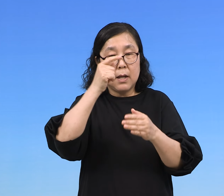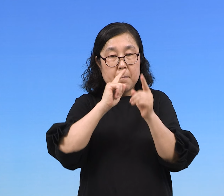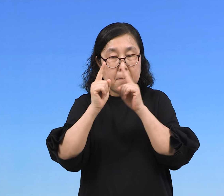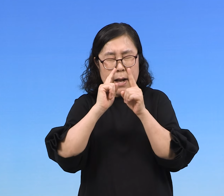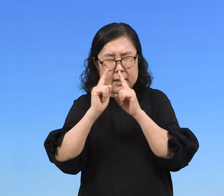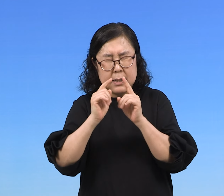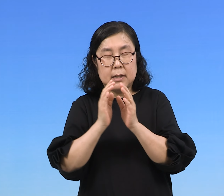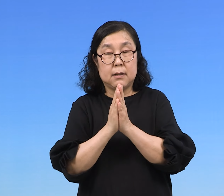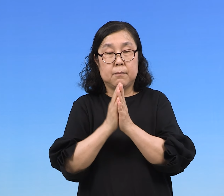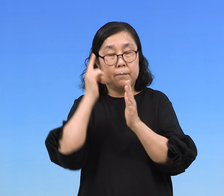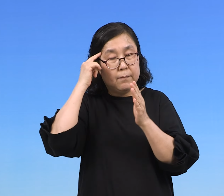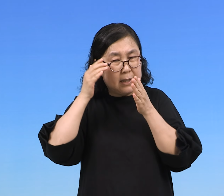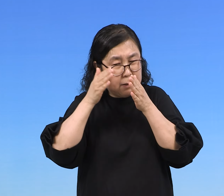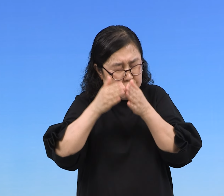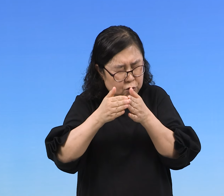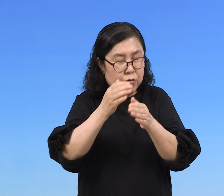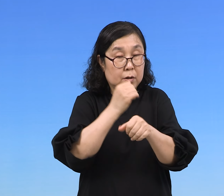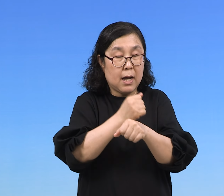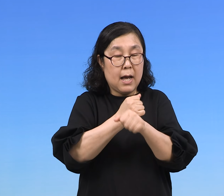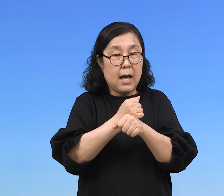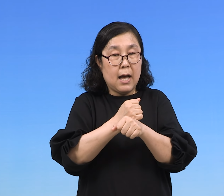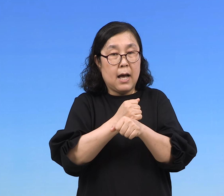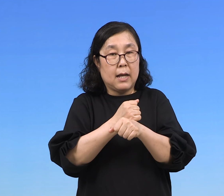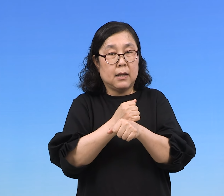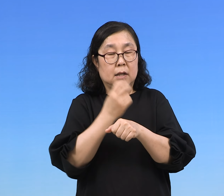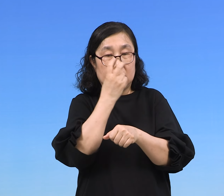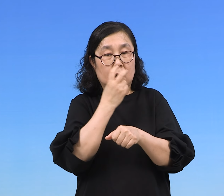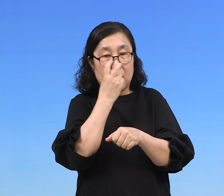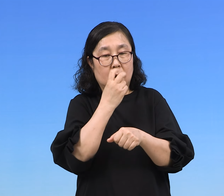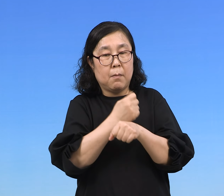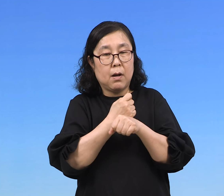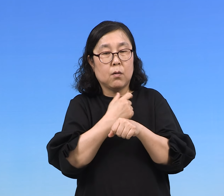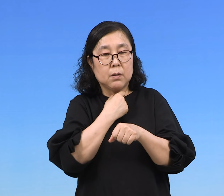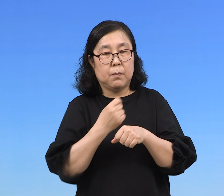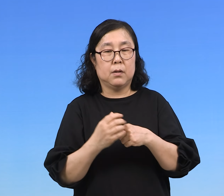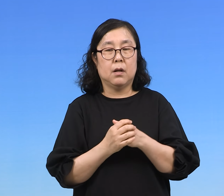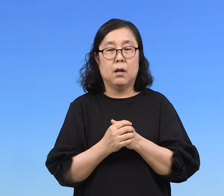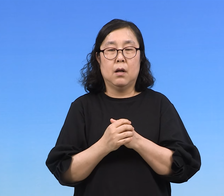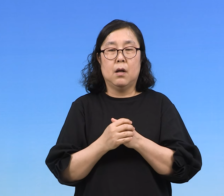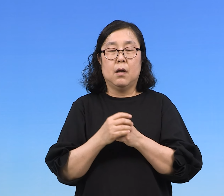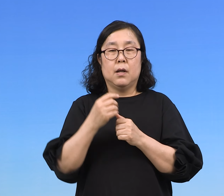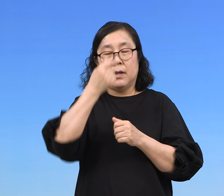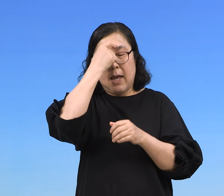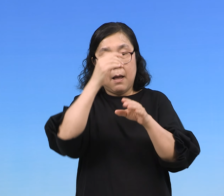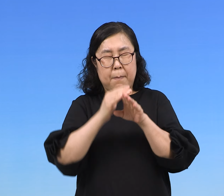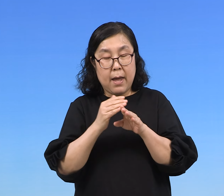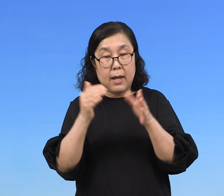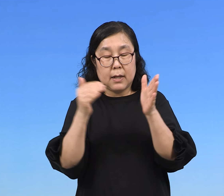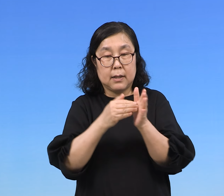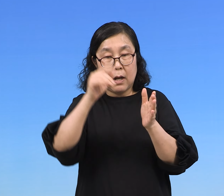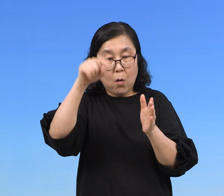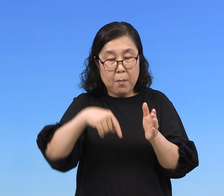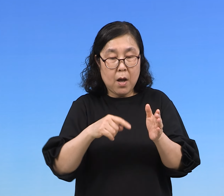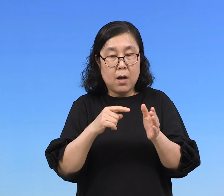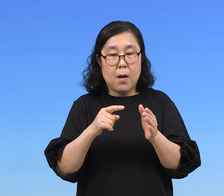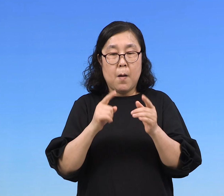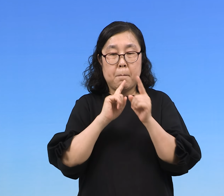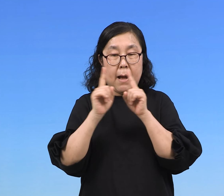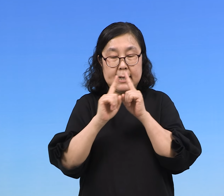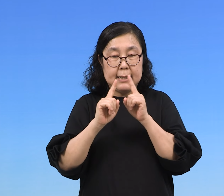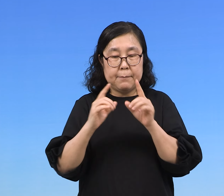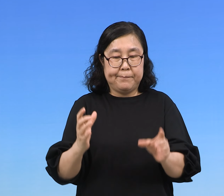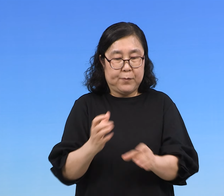집중하고 예배 좀 잘 드리다 오셔야 된다고, 그리고 이제 좀 점검하고 싶은 마음이었던 것 같아요. 예배 마치고 오면 꼭 오늘 말씀을